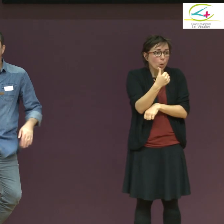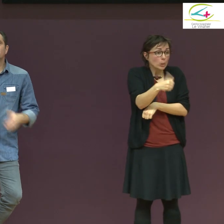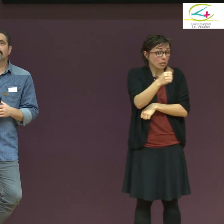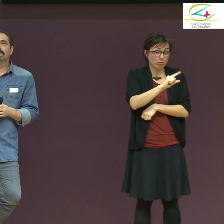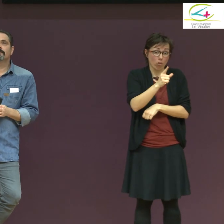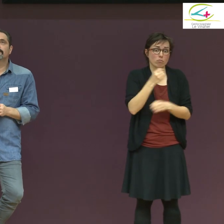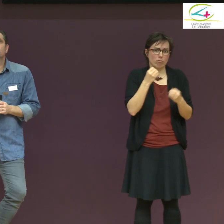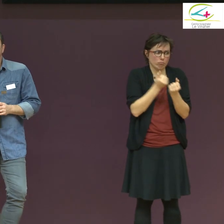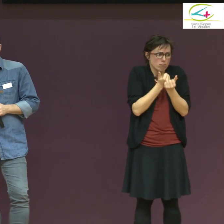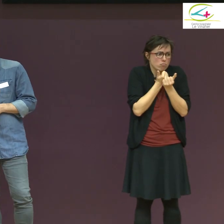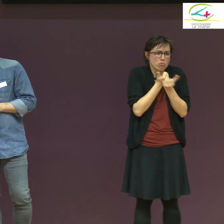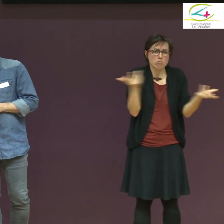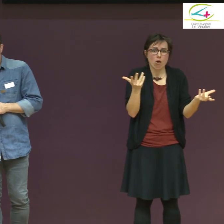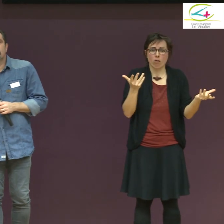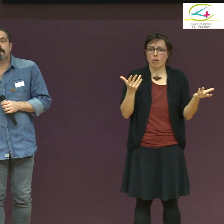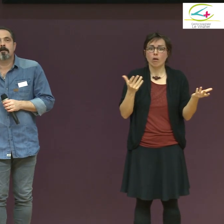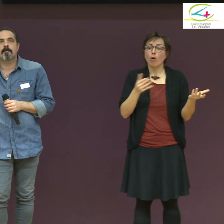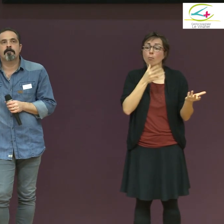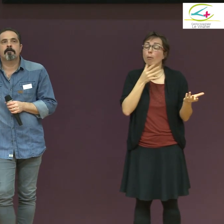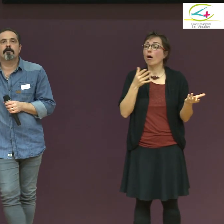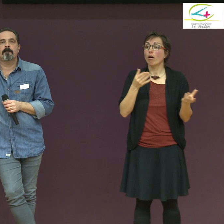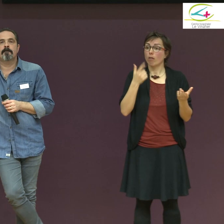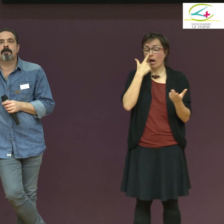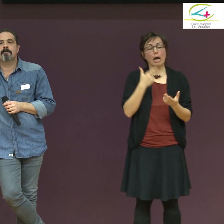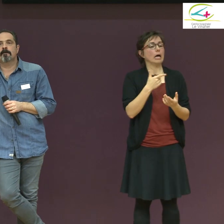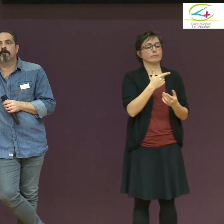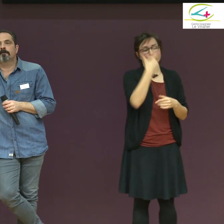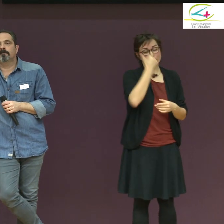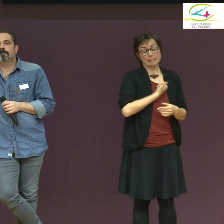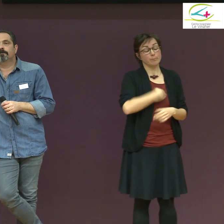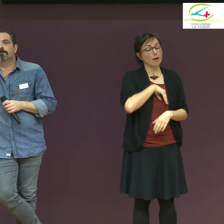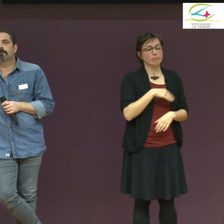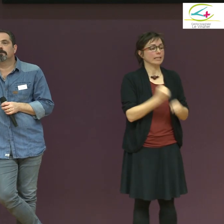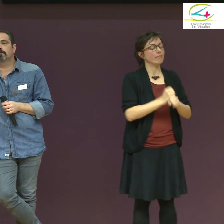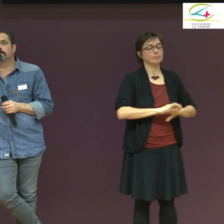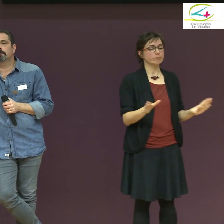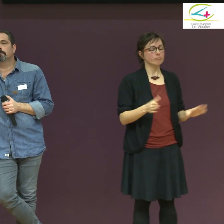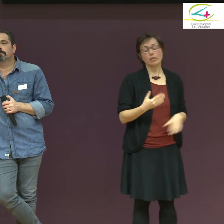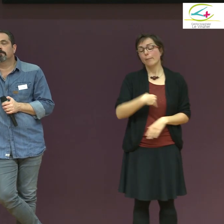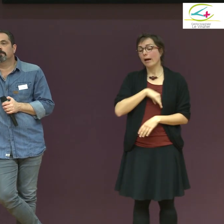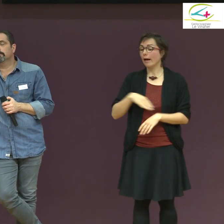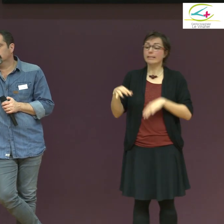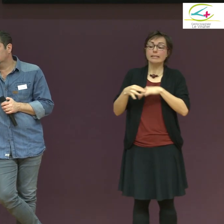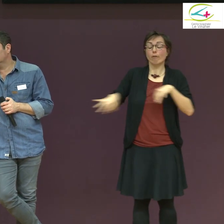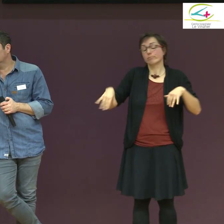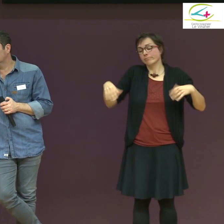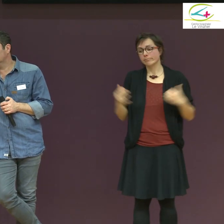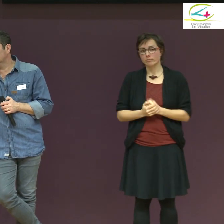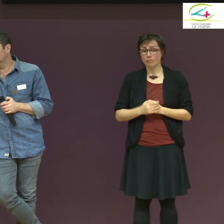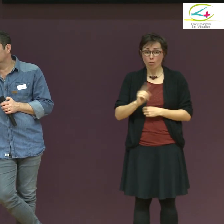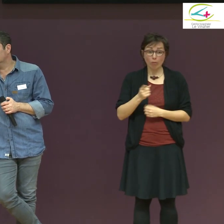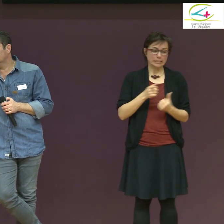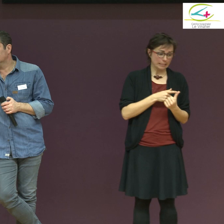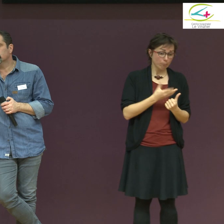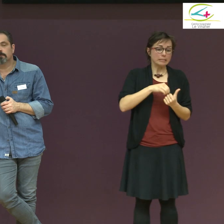c'est aussi quelque chose de très important. On ne peut jamais dire c'est à cause du travail, c'est à cause de son divorce, c'est plein de causes, plein de facteurs